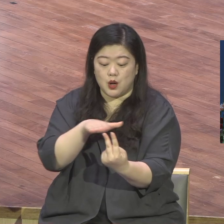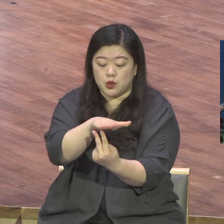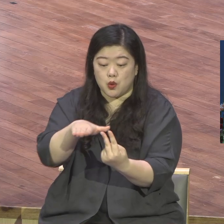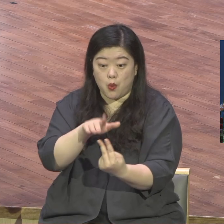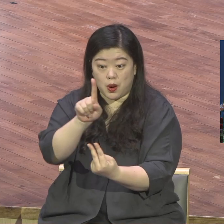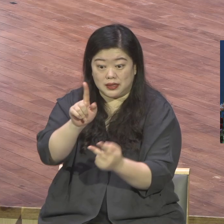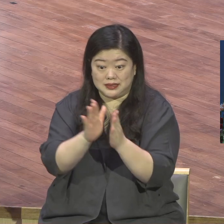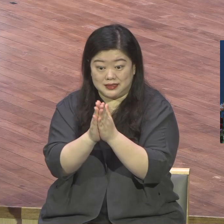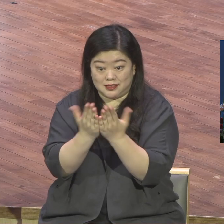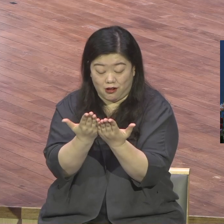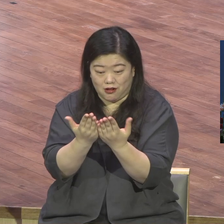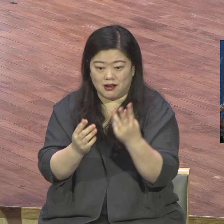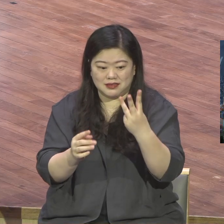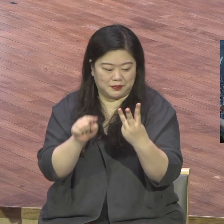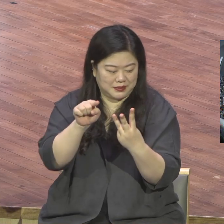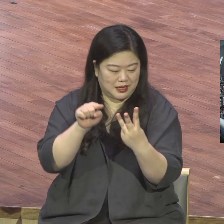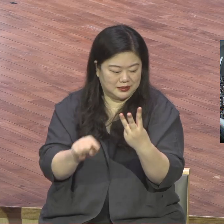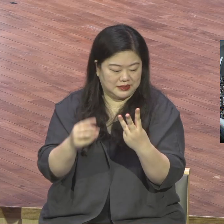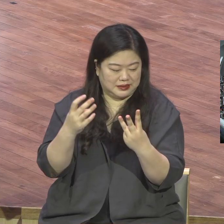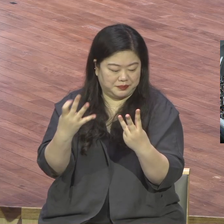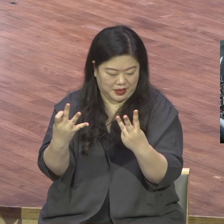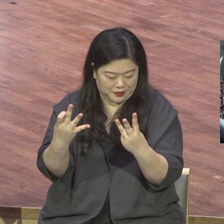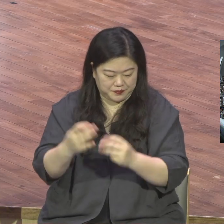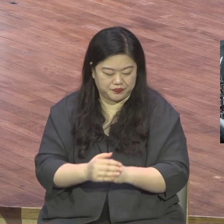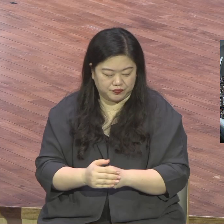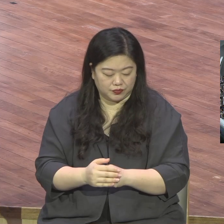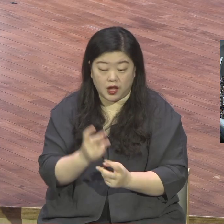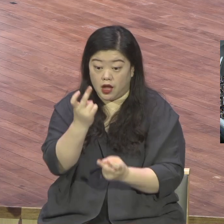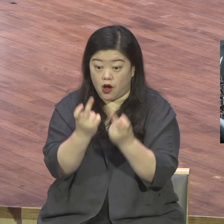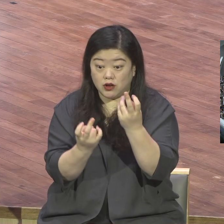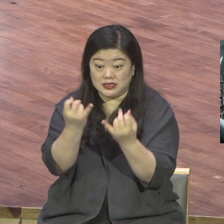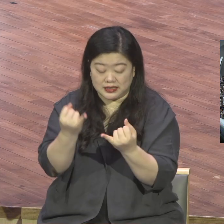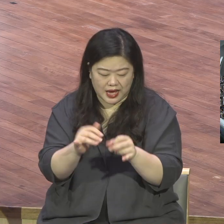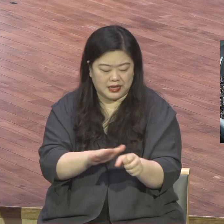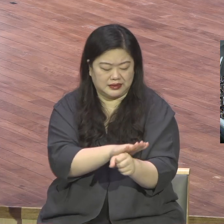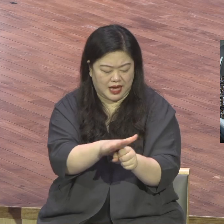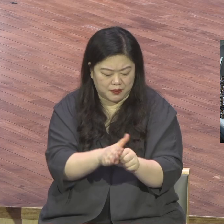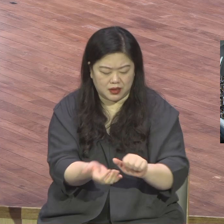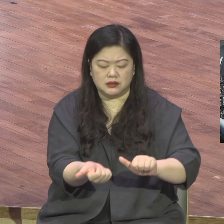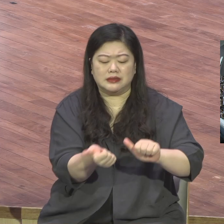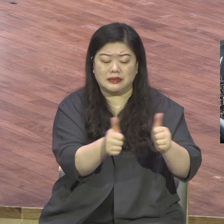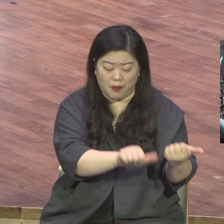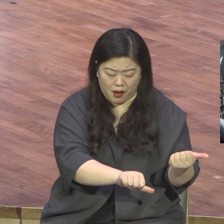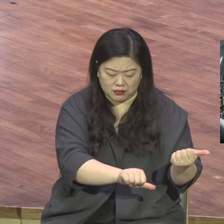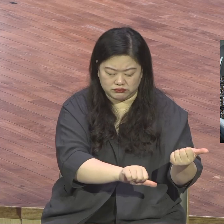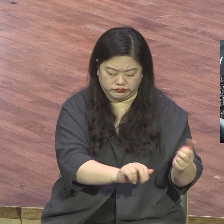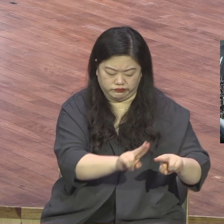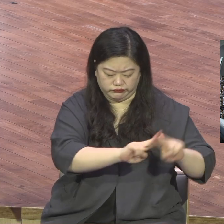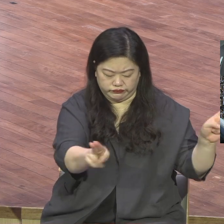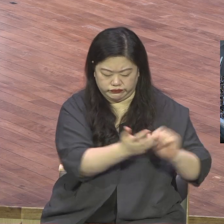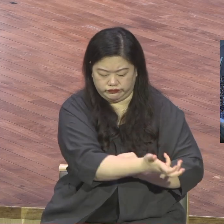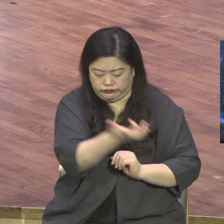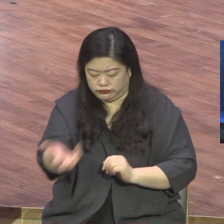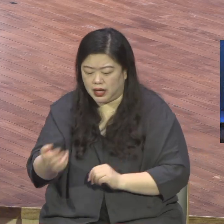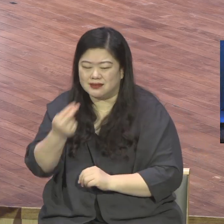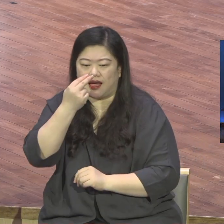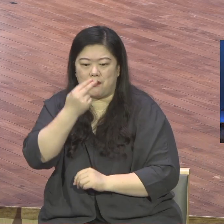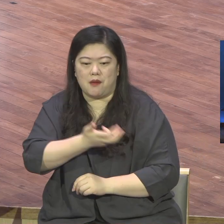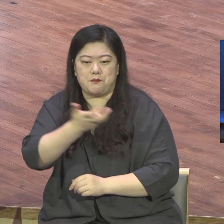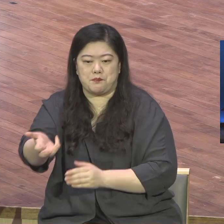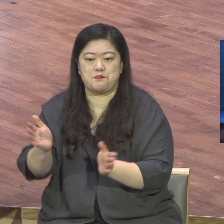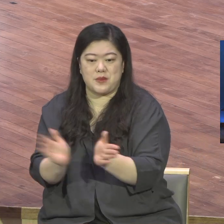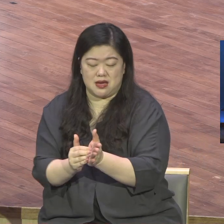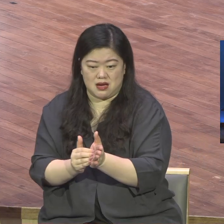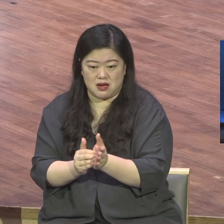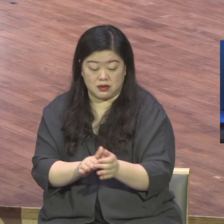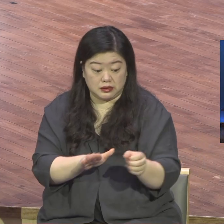14절에 이렇게 말을 하고 있습니다. 우리는 형제를 사랑함으로 사망에서 옮겨 생명으로 들어간 줄을 알거니와 사랑하지